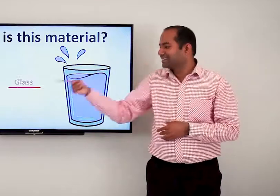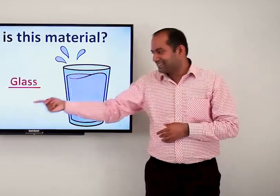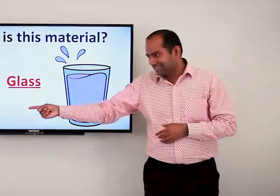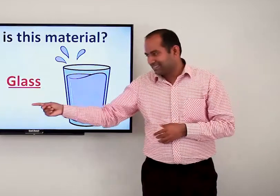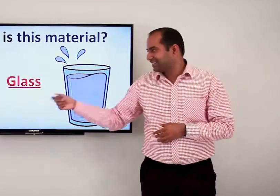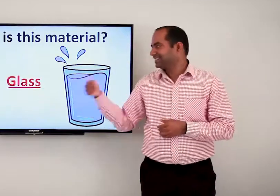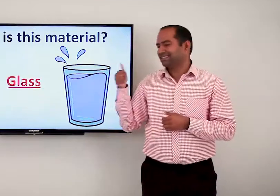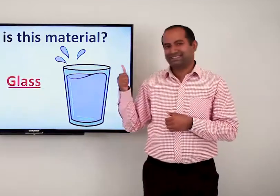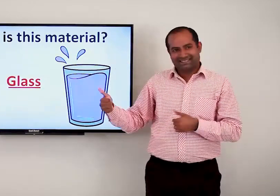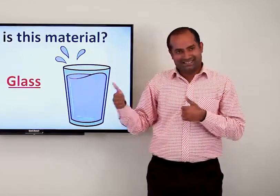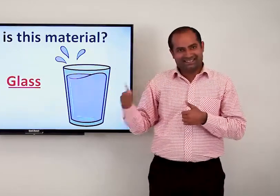शीशा दुरुस्त जवाब।